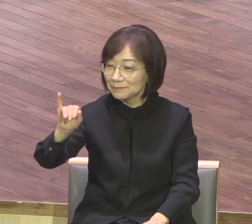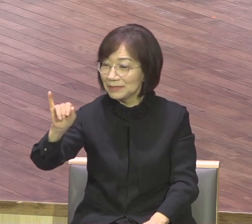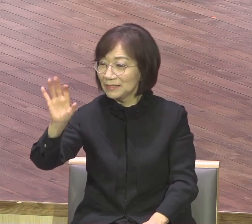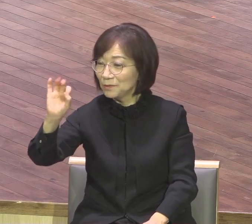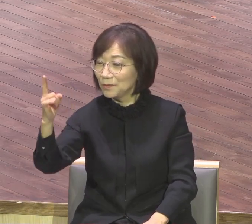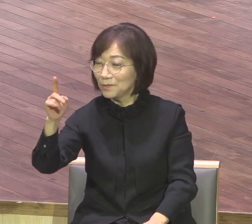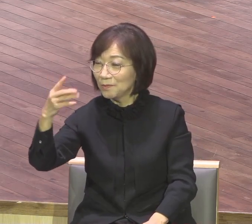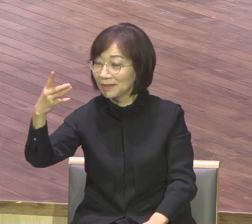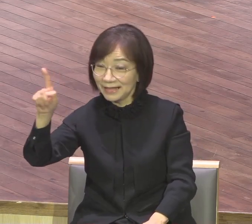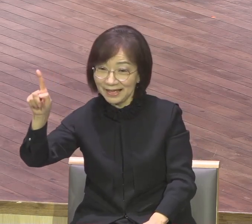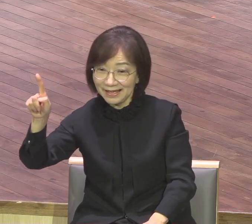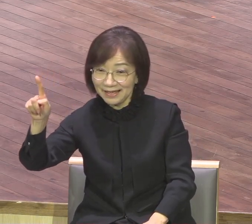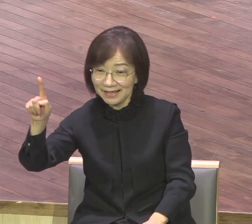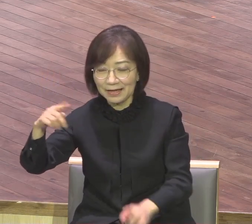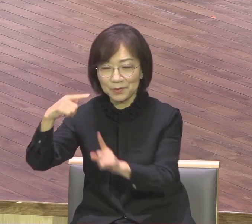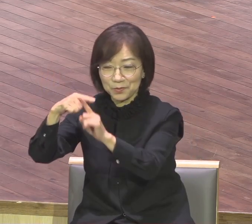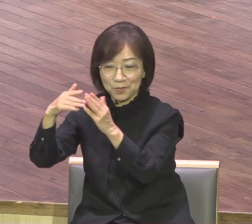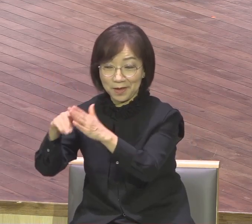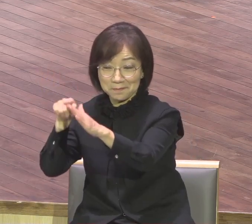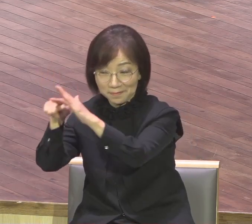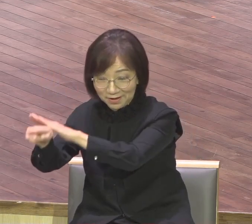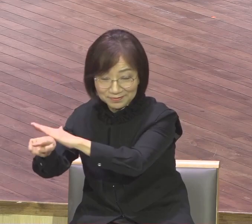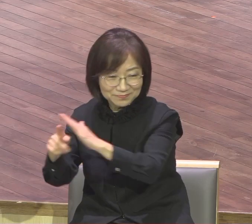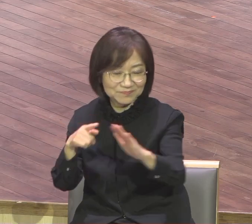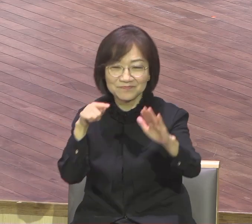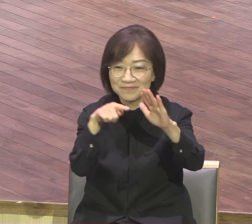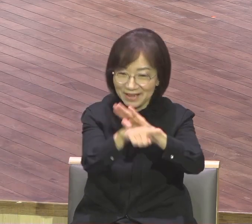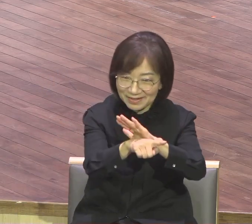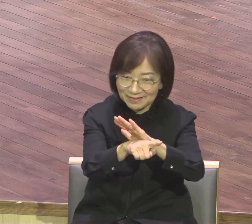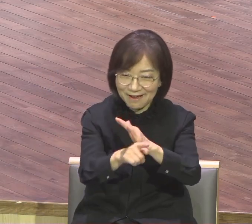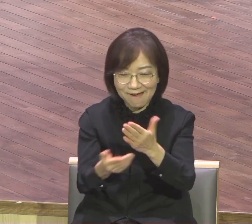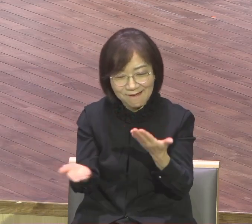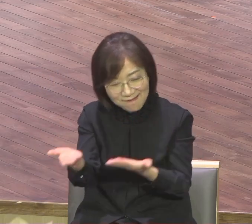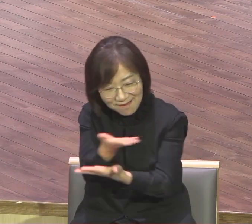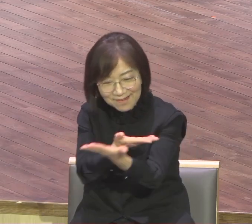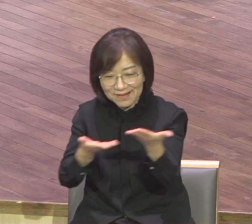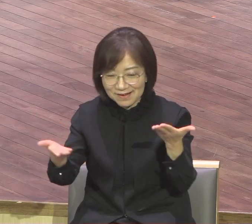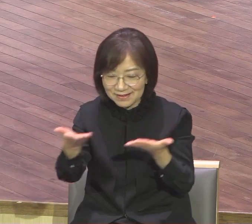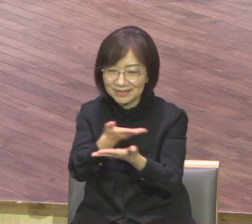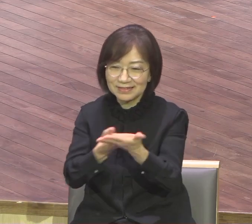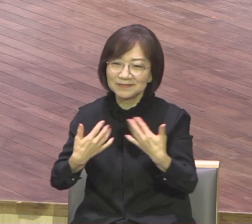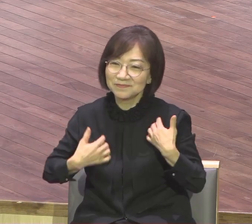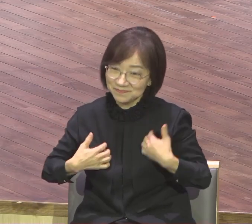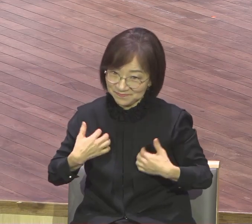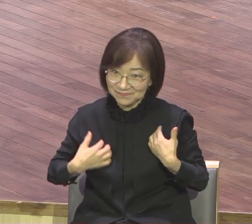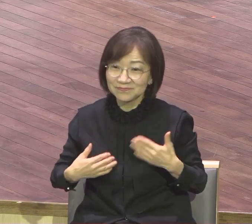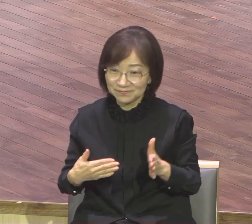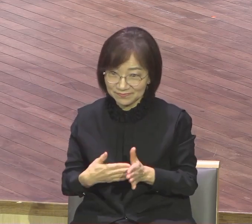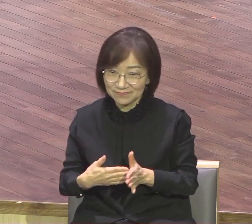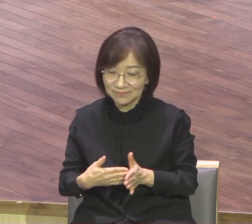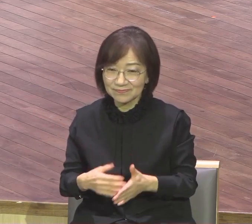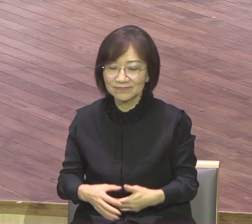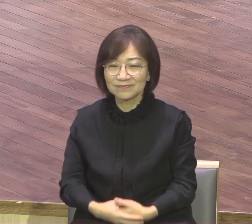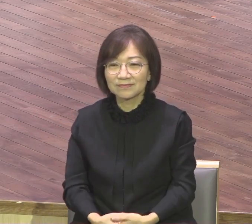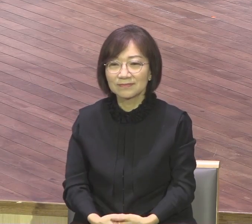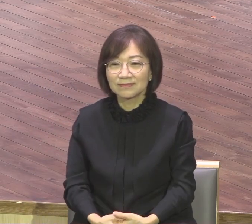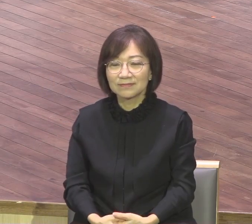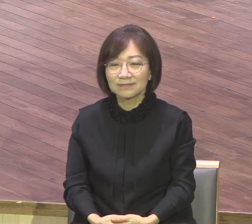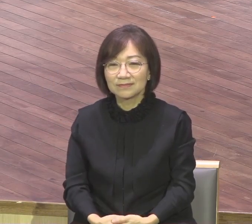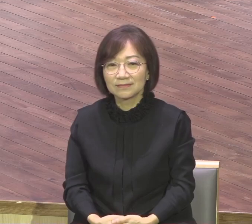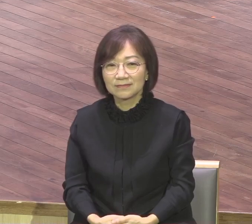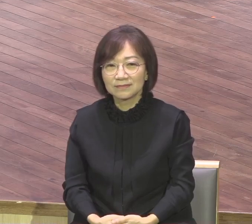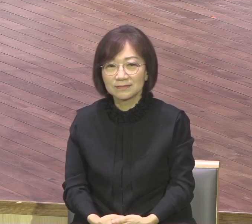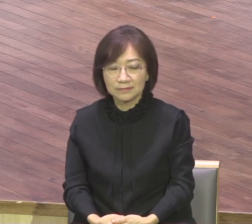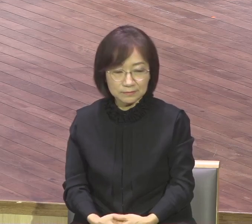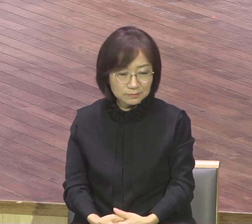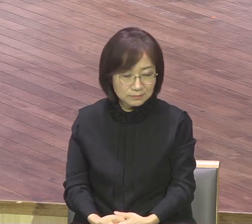함께 좋은 시간을 가졌습니다. También tuvimos un encuentro en Biota y Bogotá con los obreros muy importantes. 우리